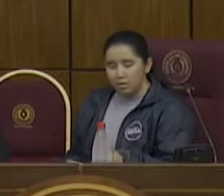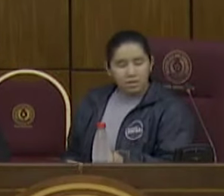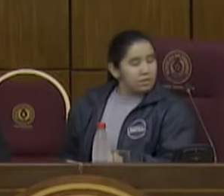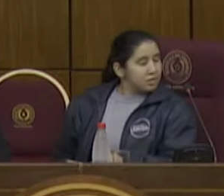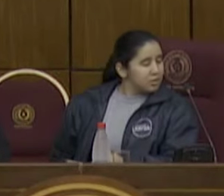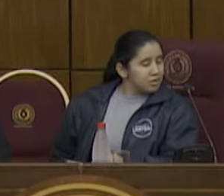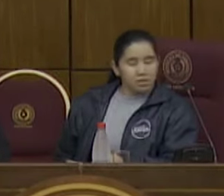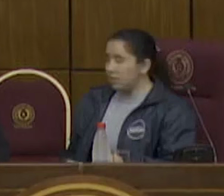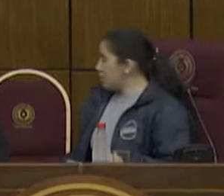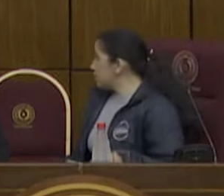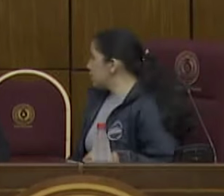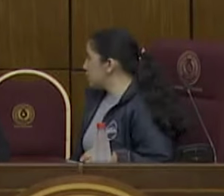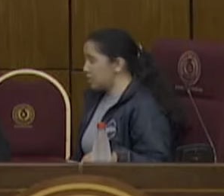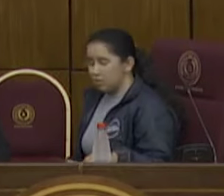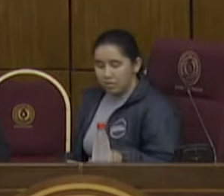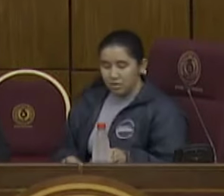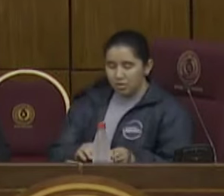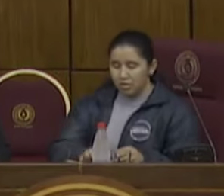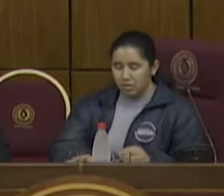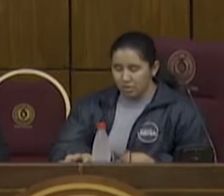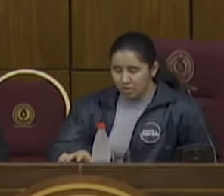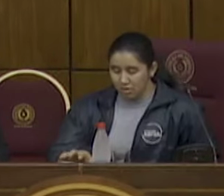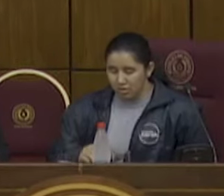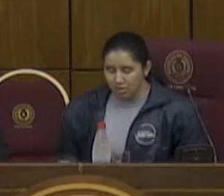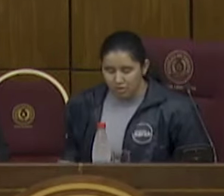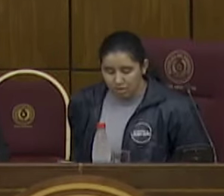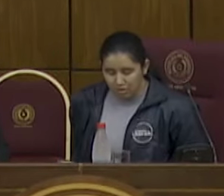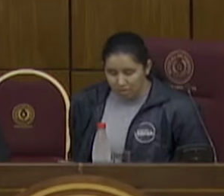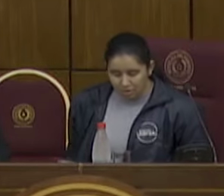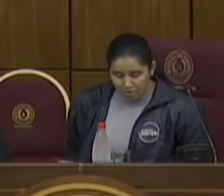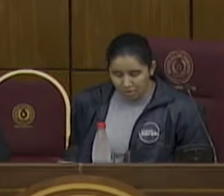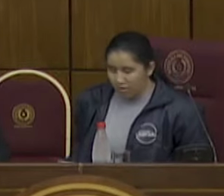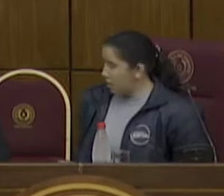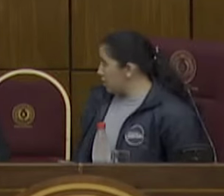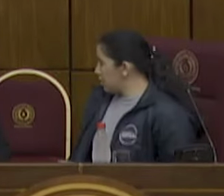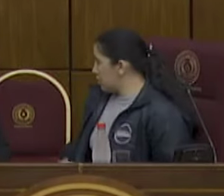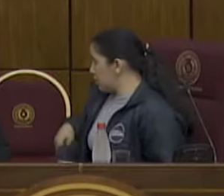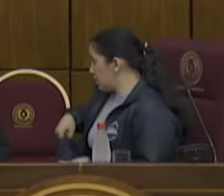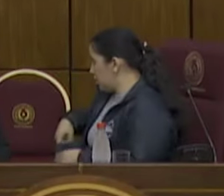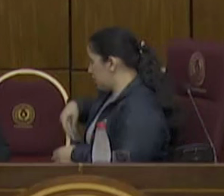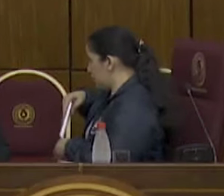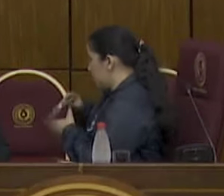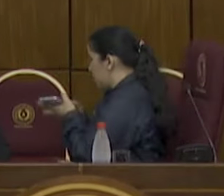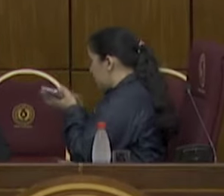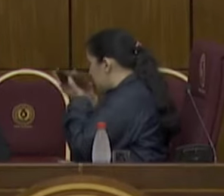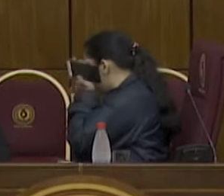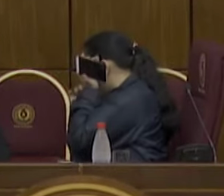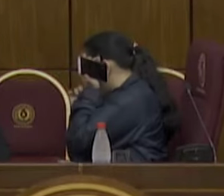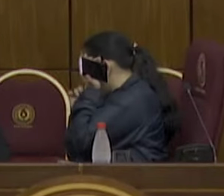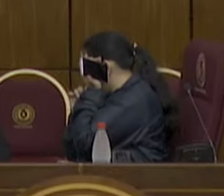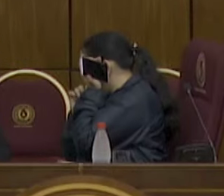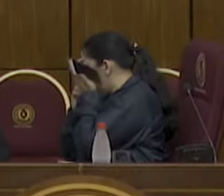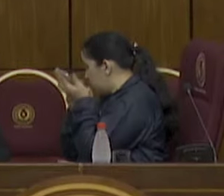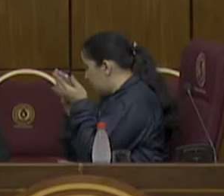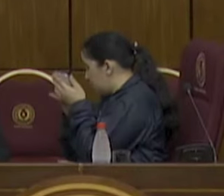que estamos realizando gracias a la Fundación Saraqui, que también siempre ya conocemos